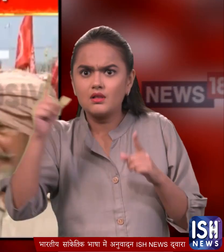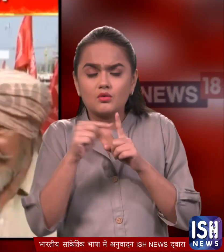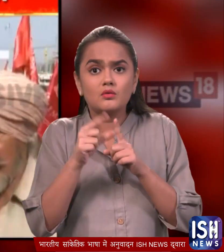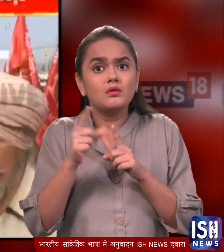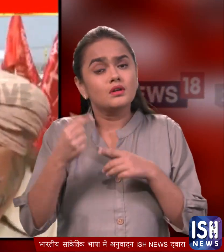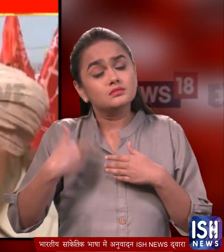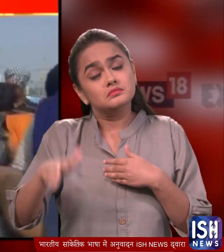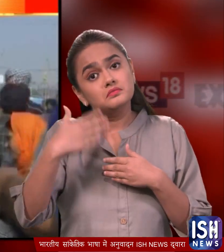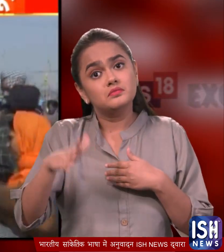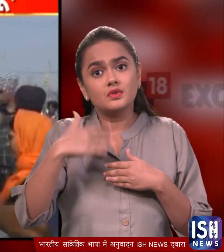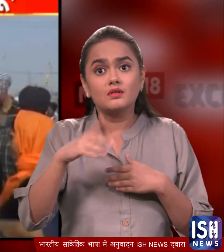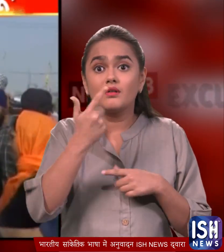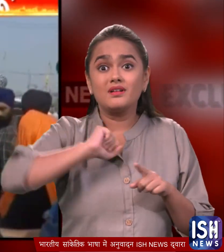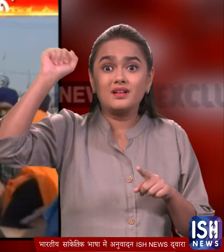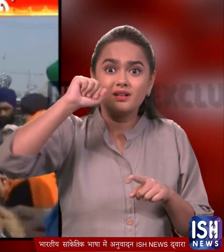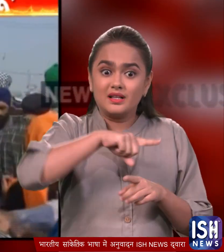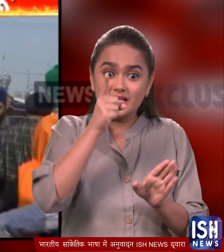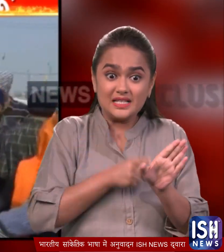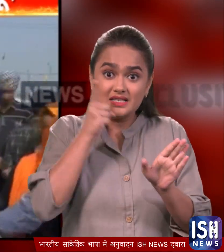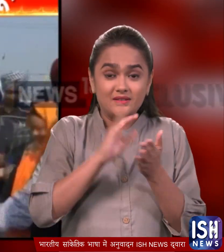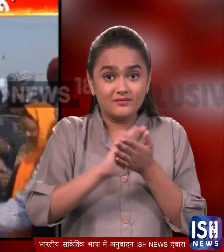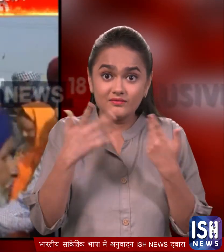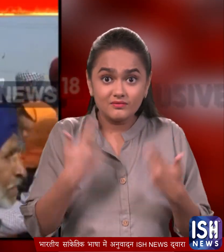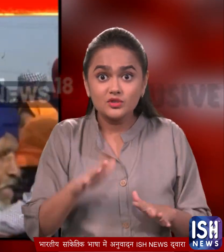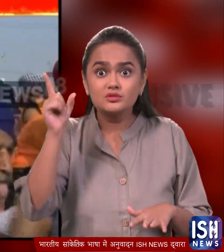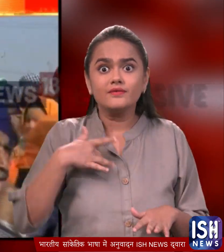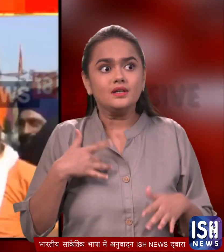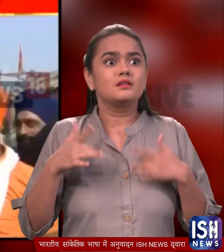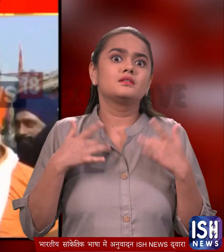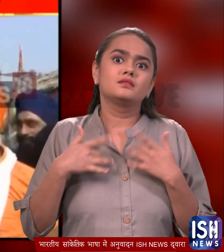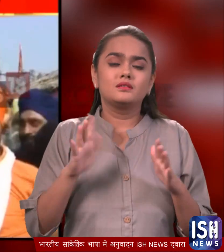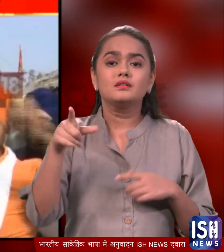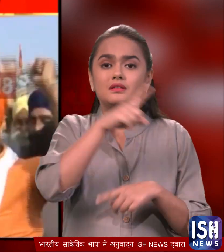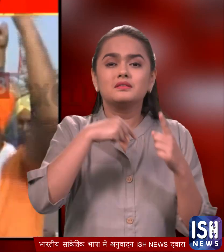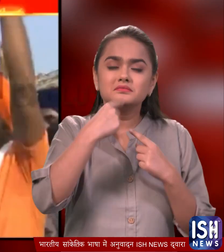सिलसिला दिन भर चला, जो आंदोलन के 1 साल पूरे होने से उत्साहित नजर आए।